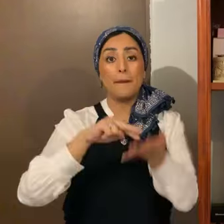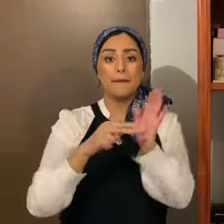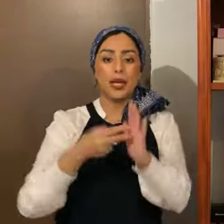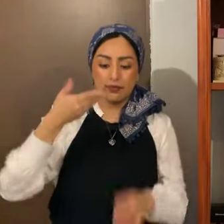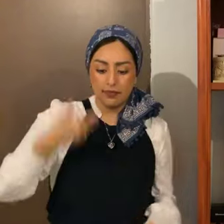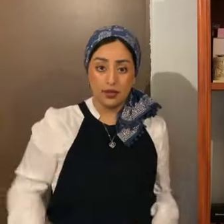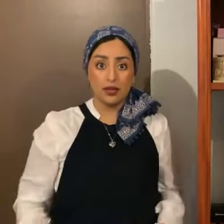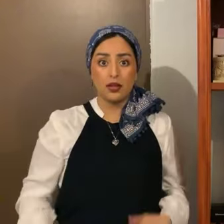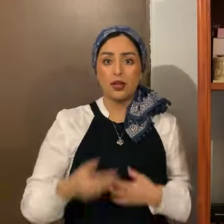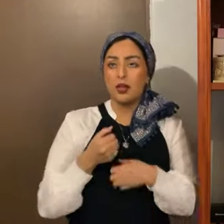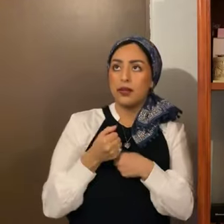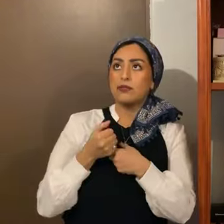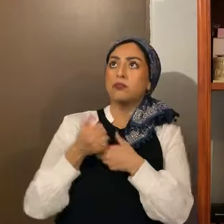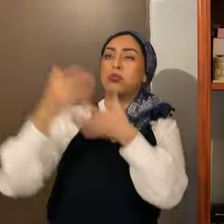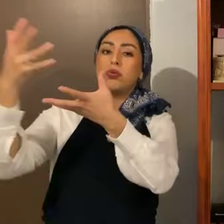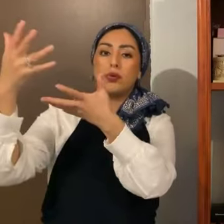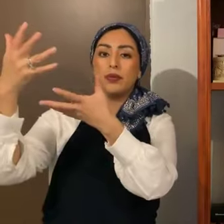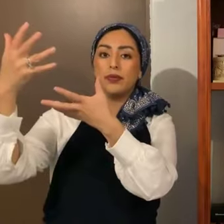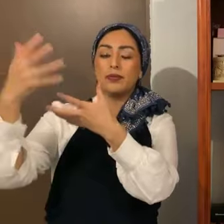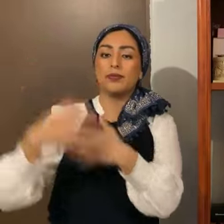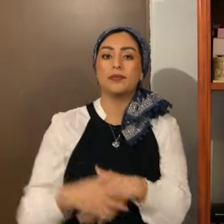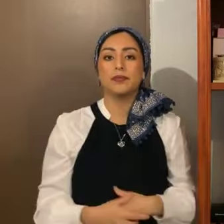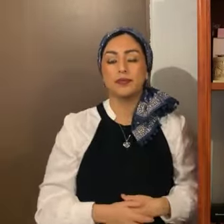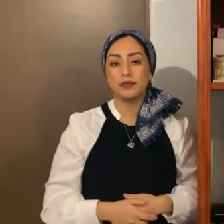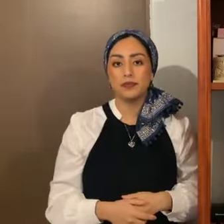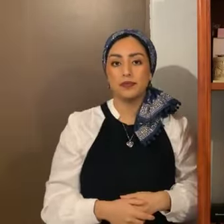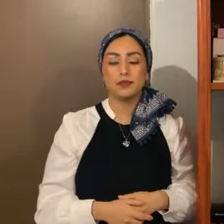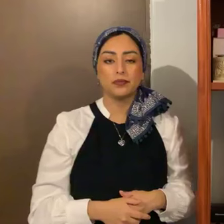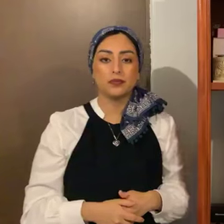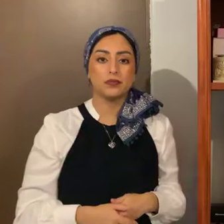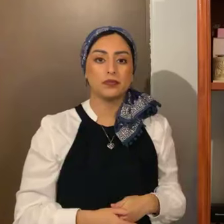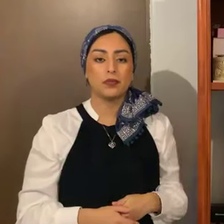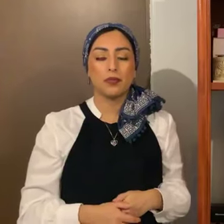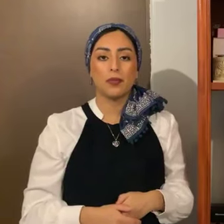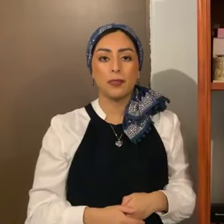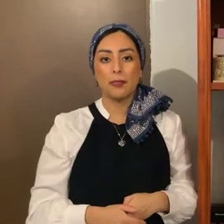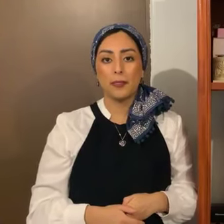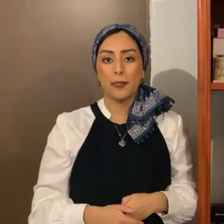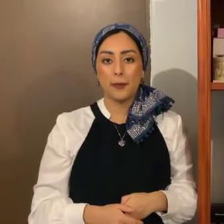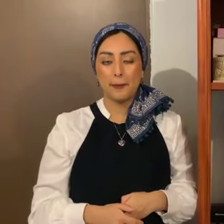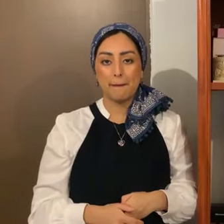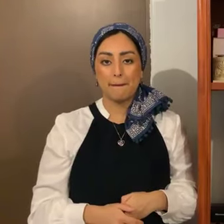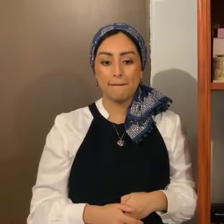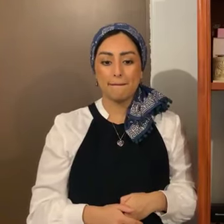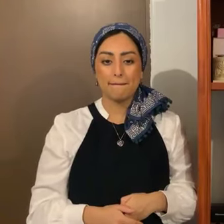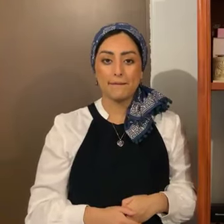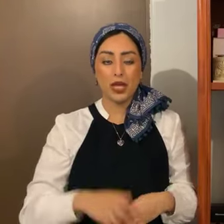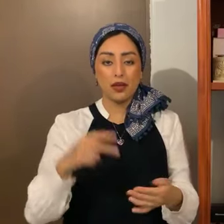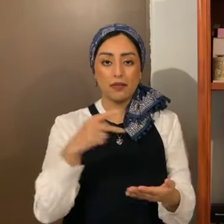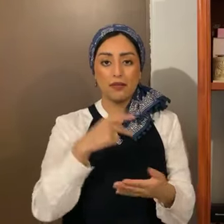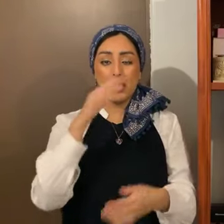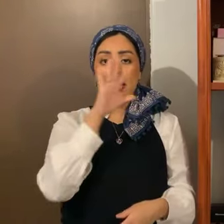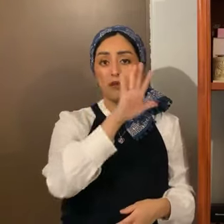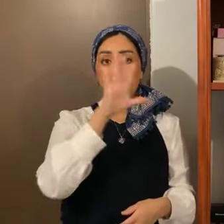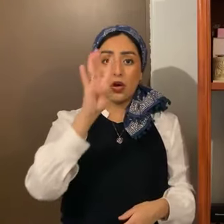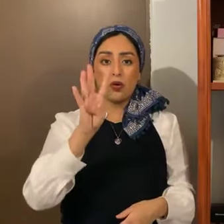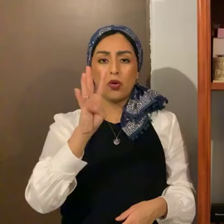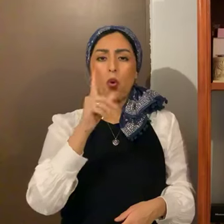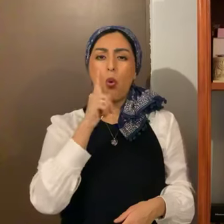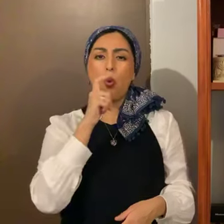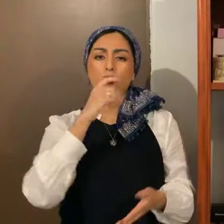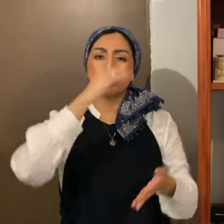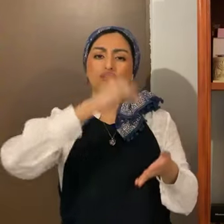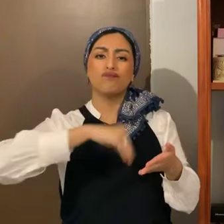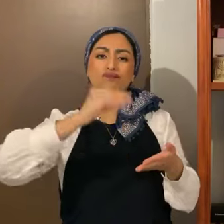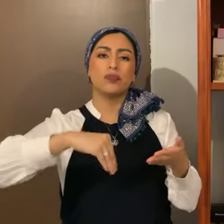al Eterno, ¿sí? Bueno, entonces, este salmo lo compuso el rey